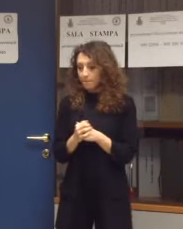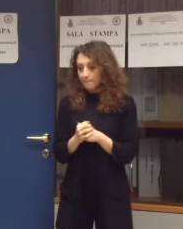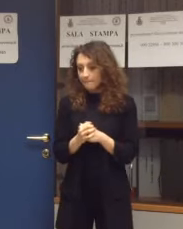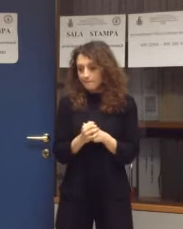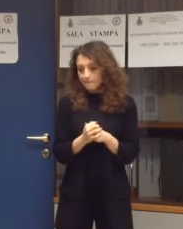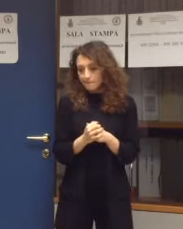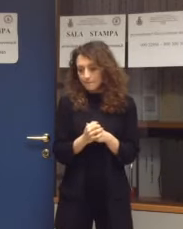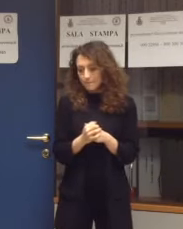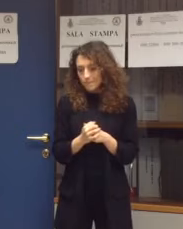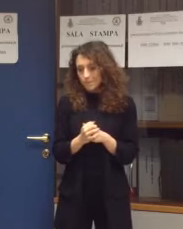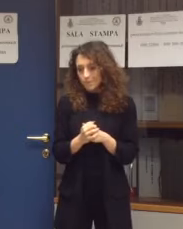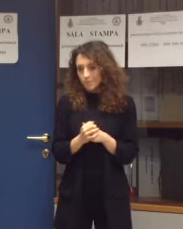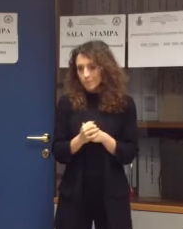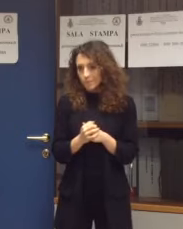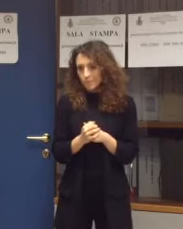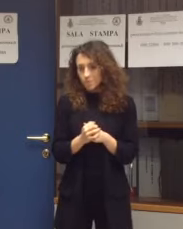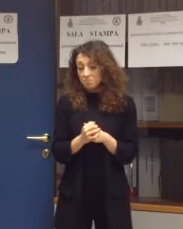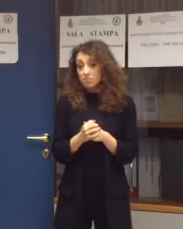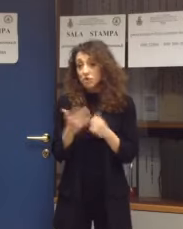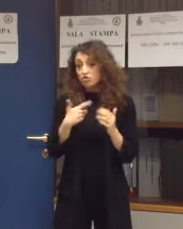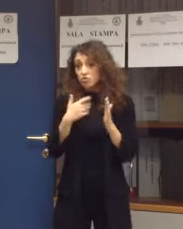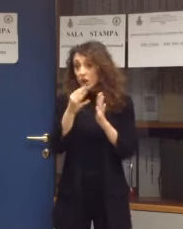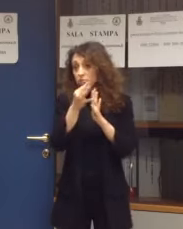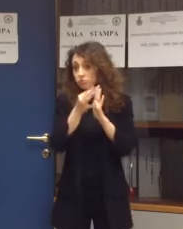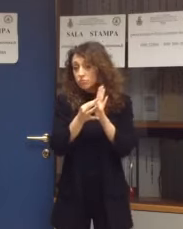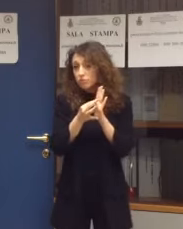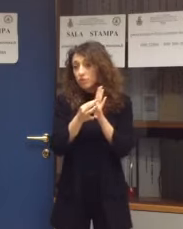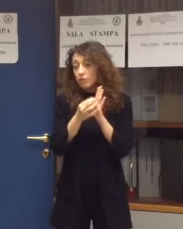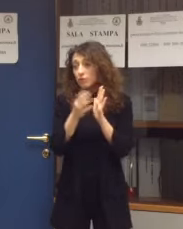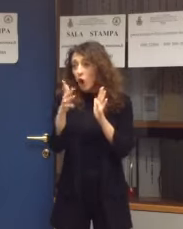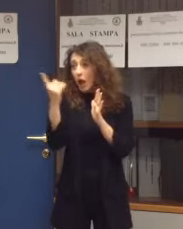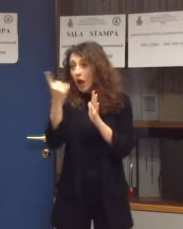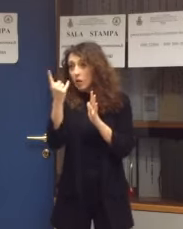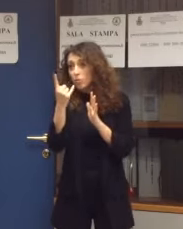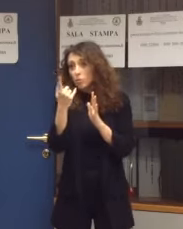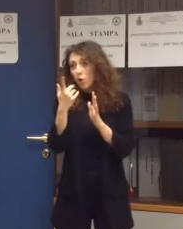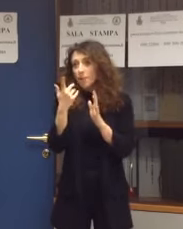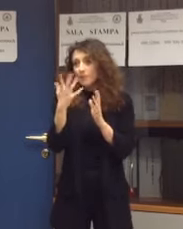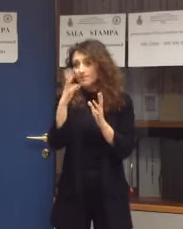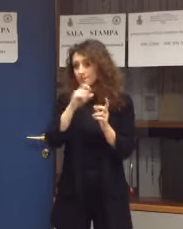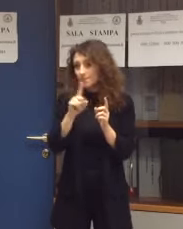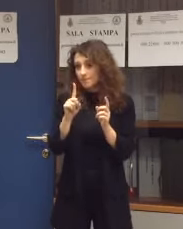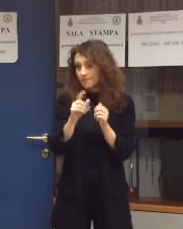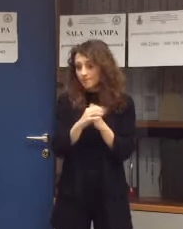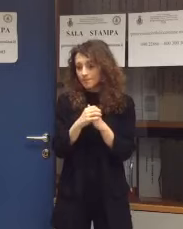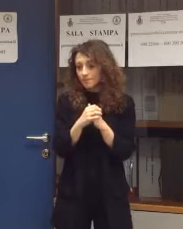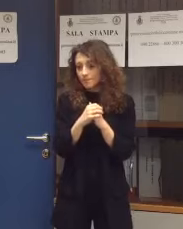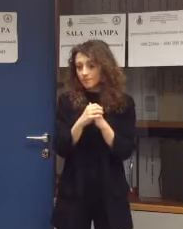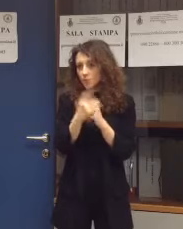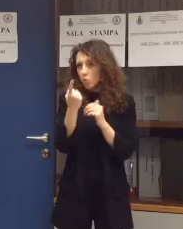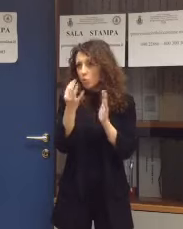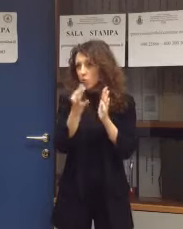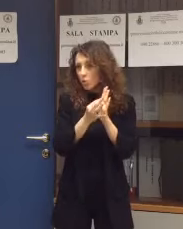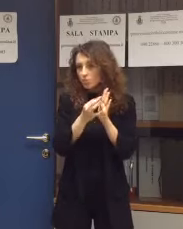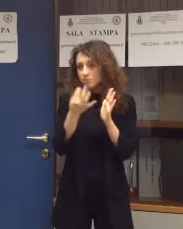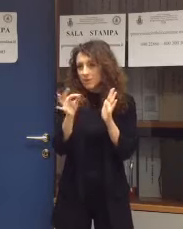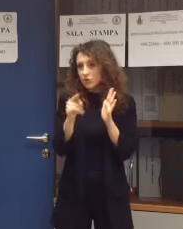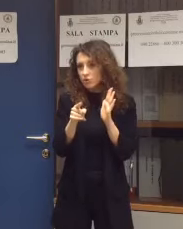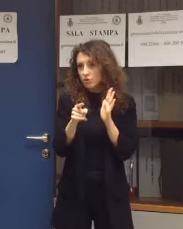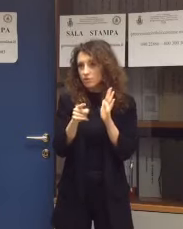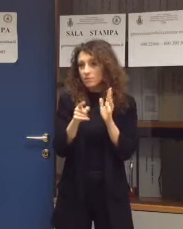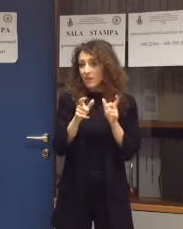stato ben interpretato o comunque è stato oggetto di discussione. Un punto che è molto preciso. La